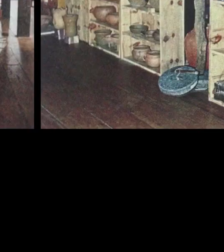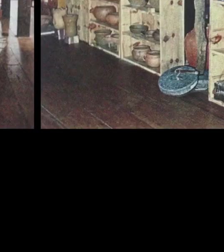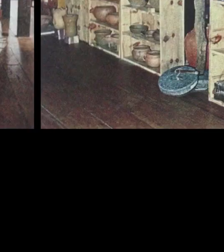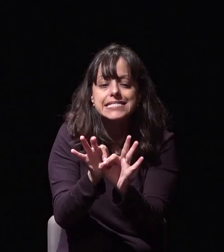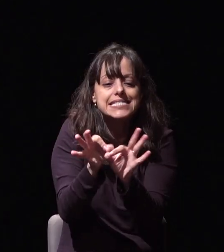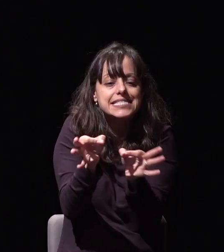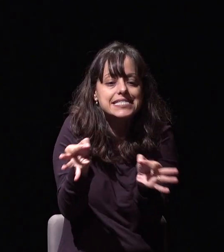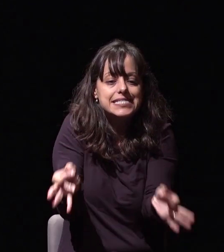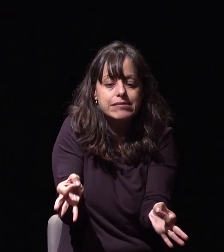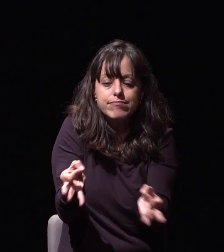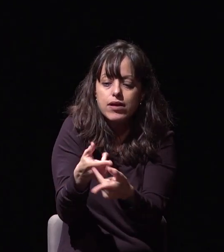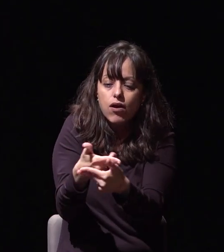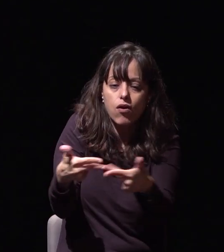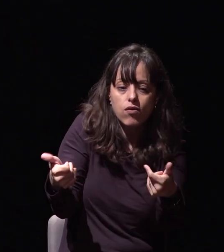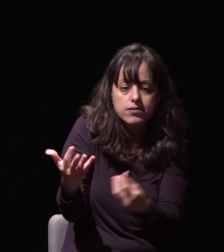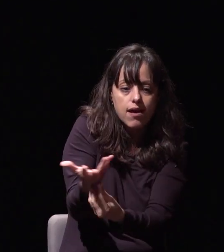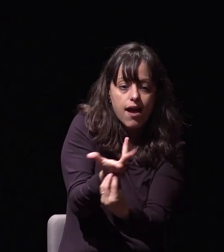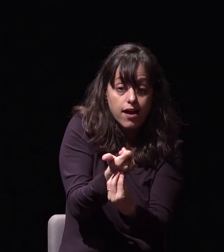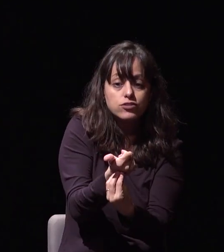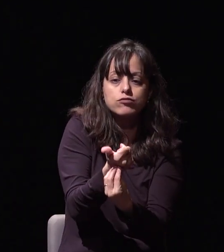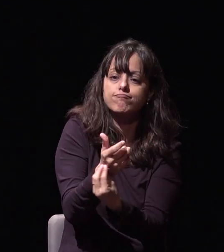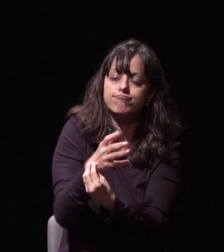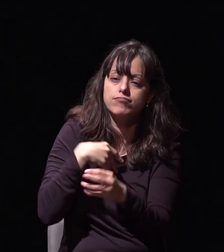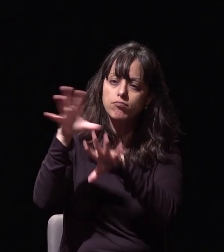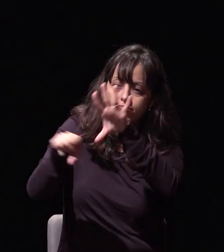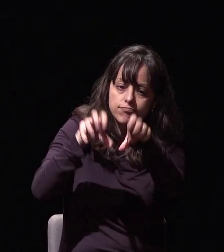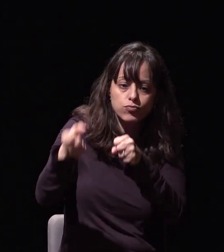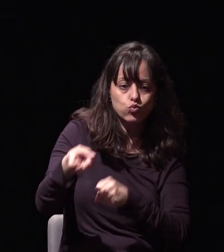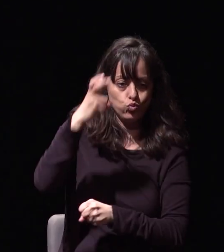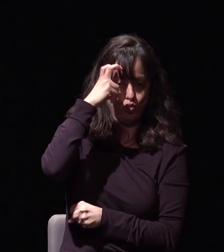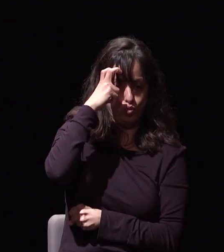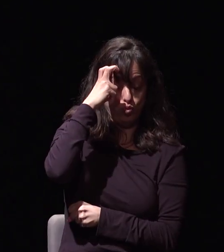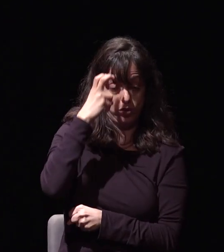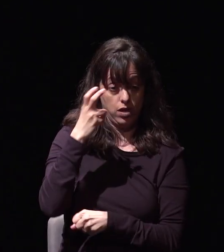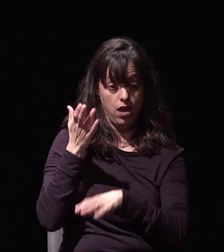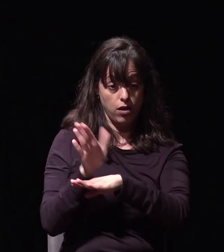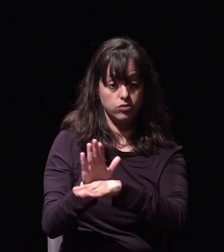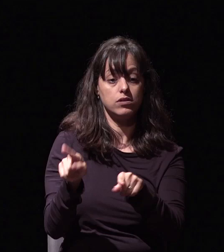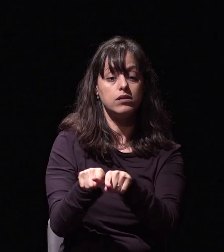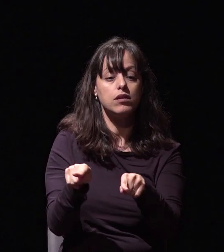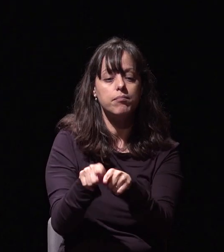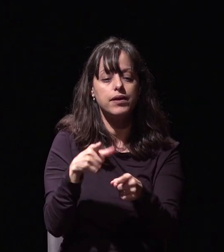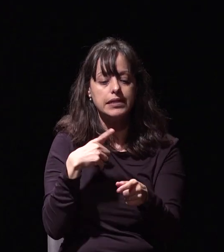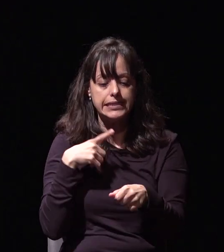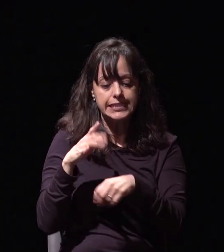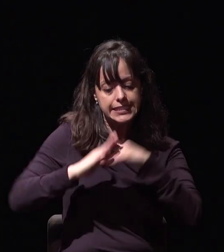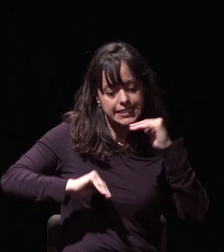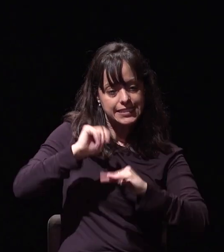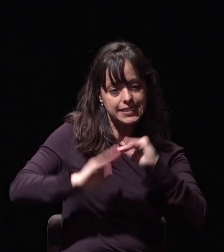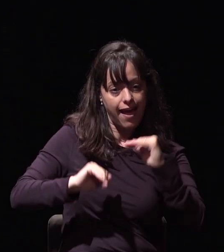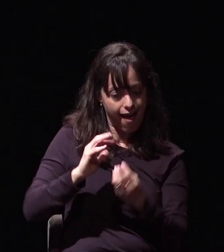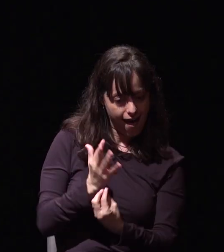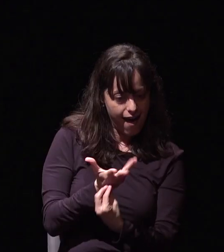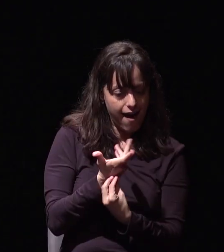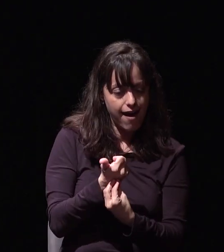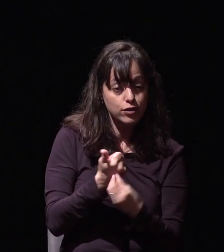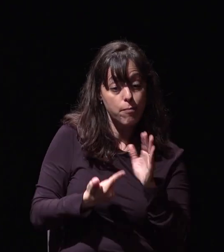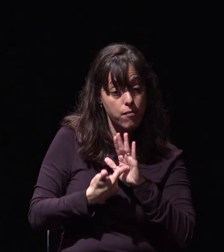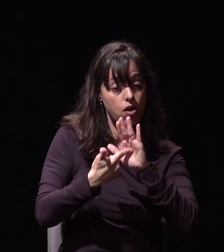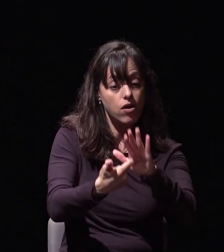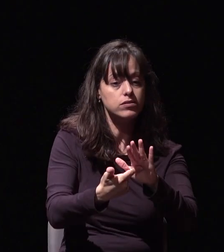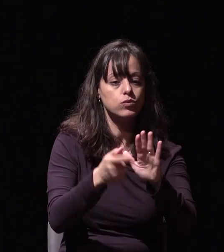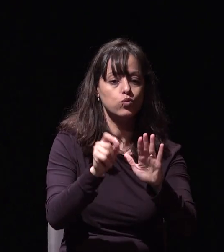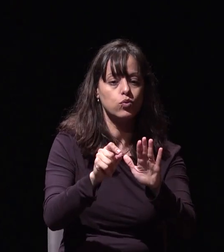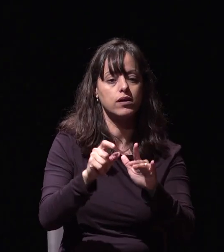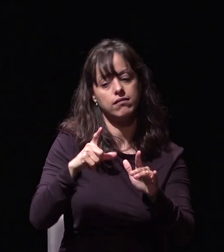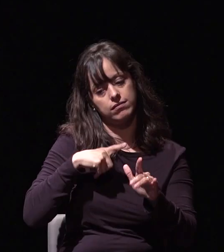simplificação formal e da noção de cultura como fato útil, da técnica artística que se revela porque